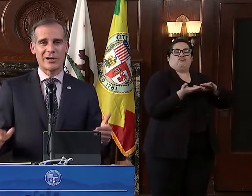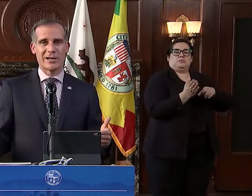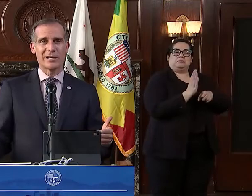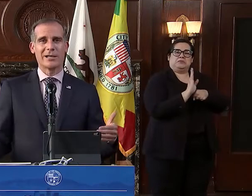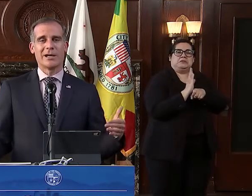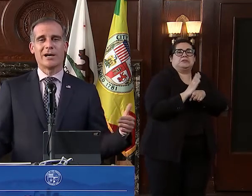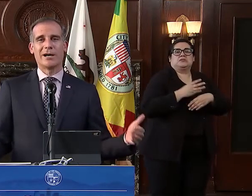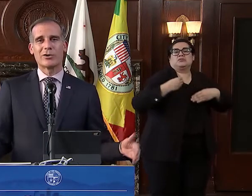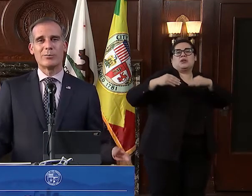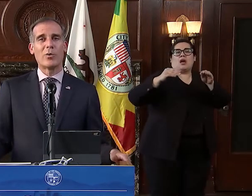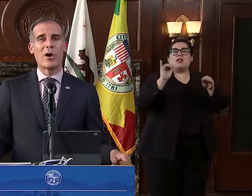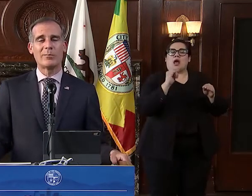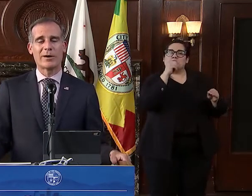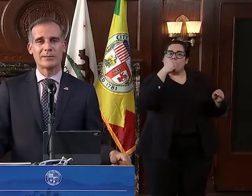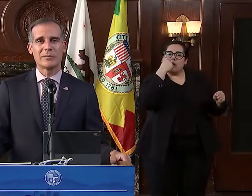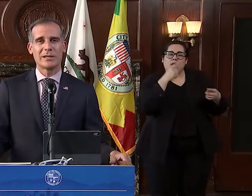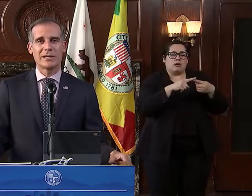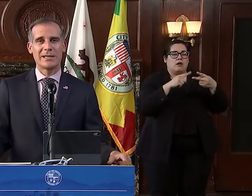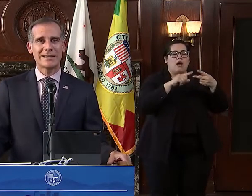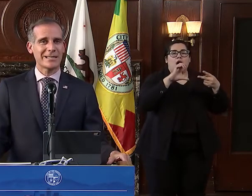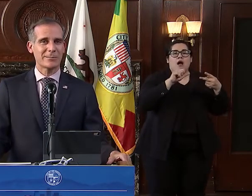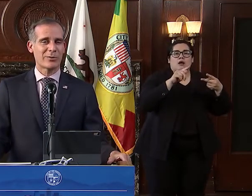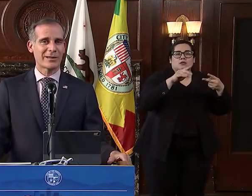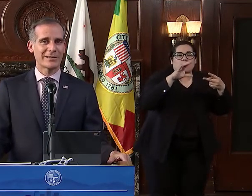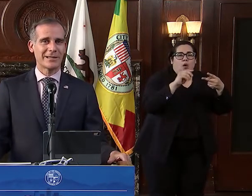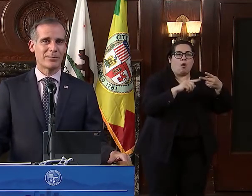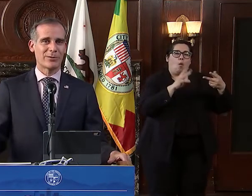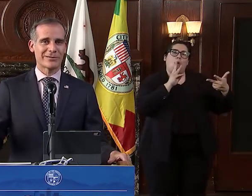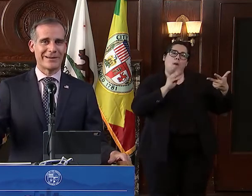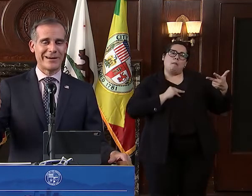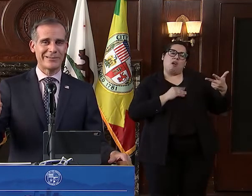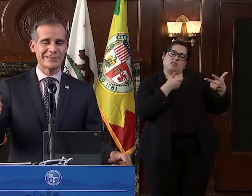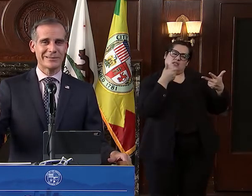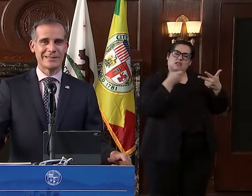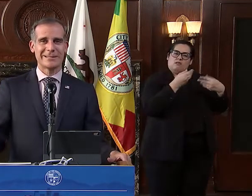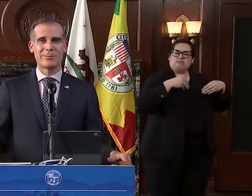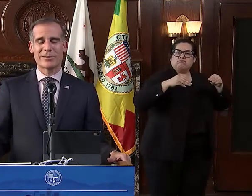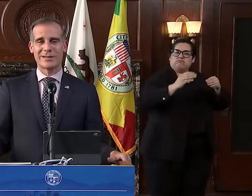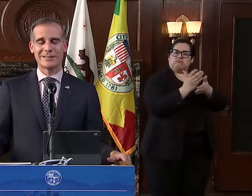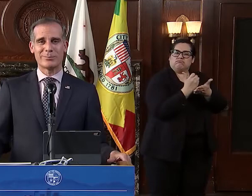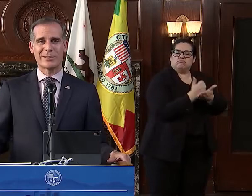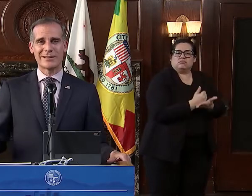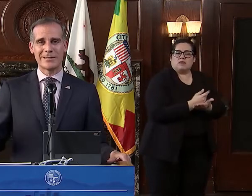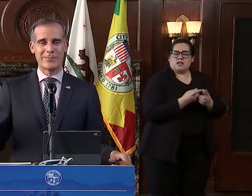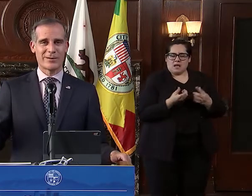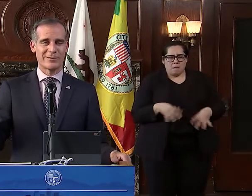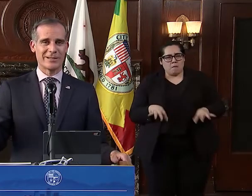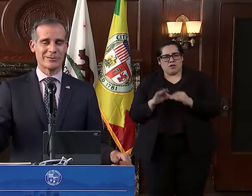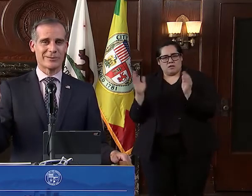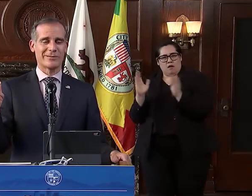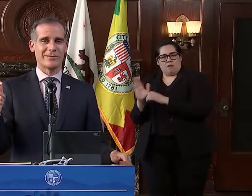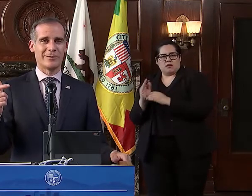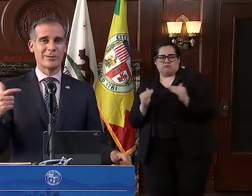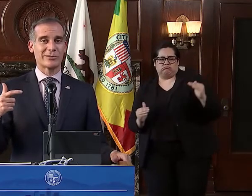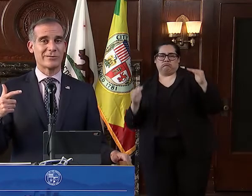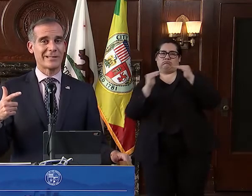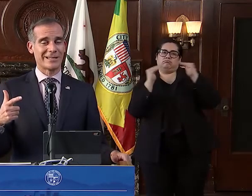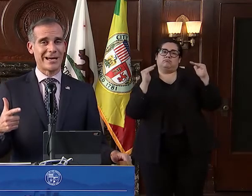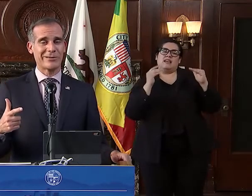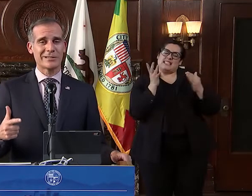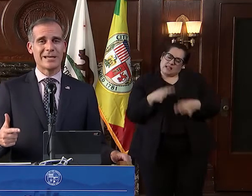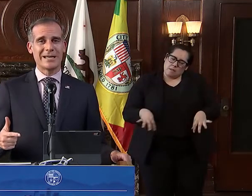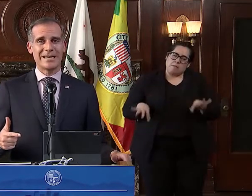como Target, como Walmart. Este es importante por los trabajos, este es importante por